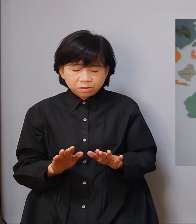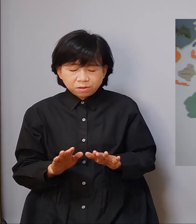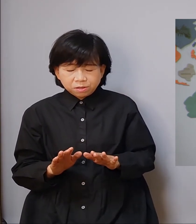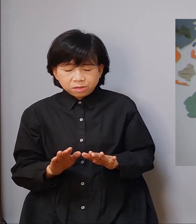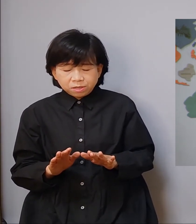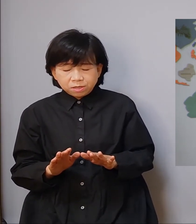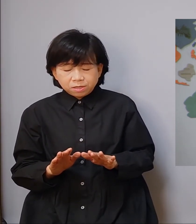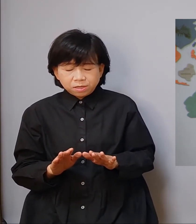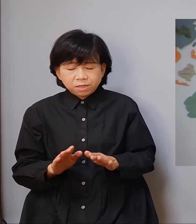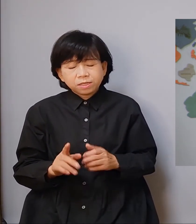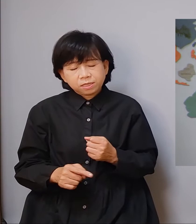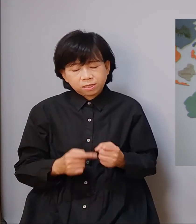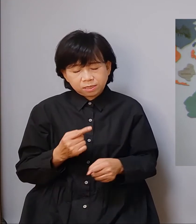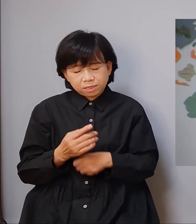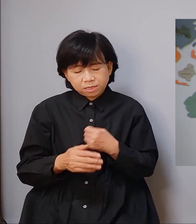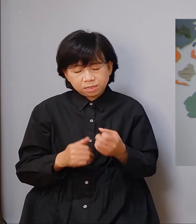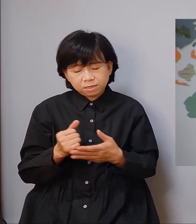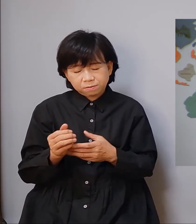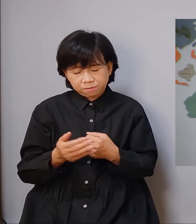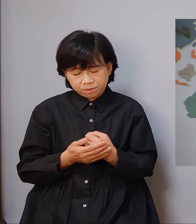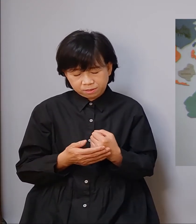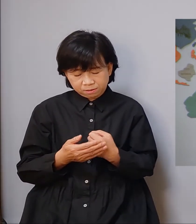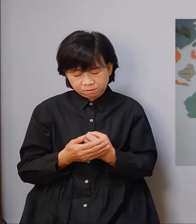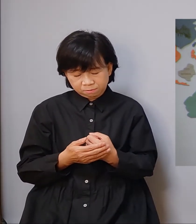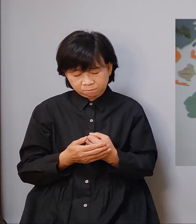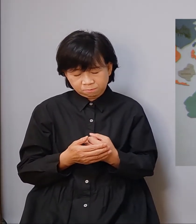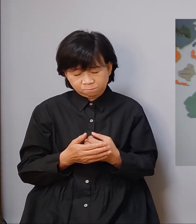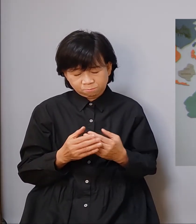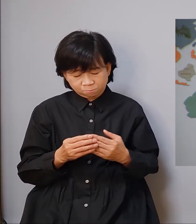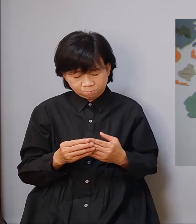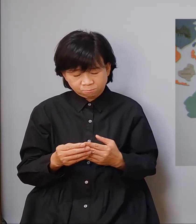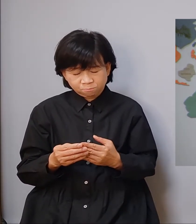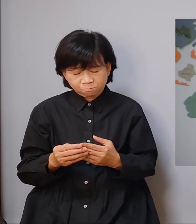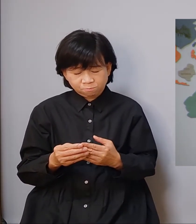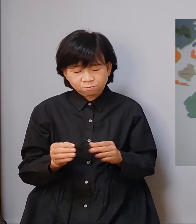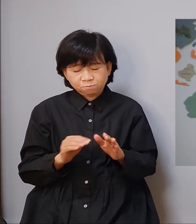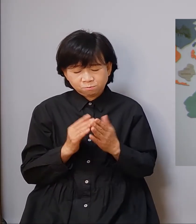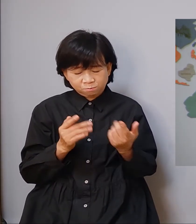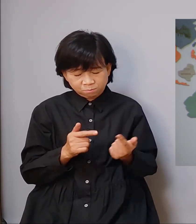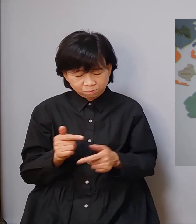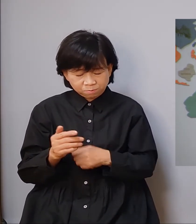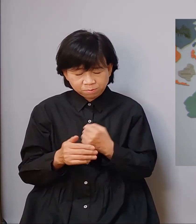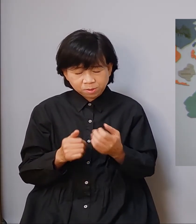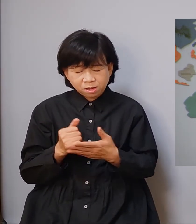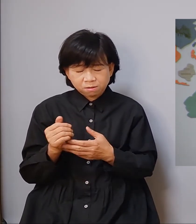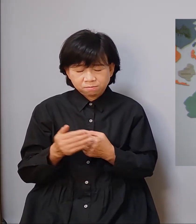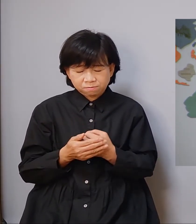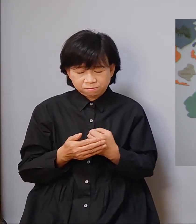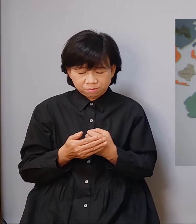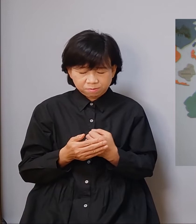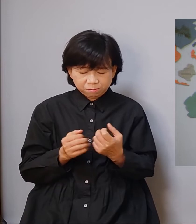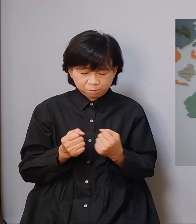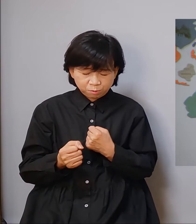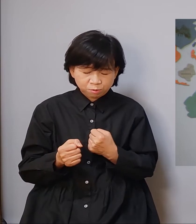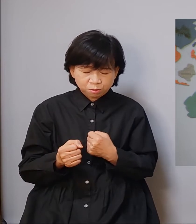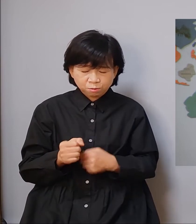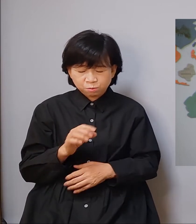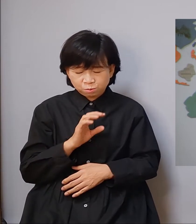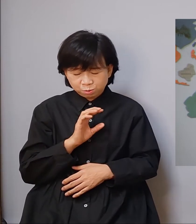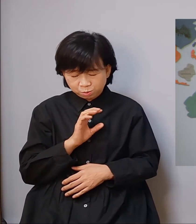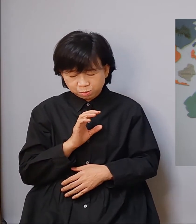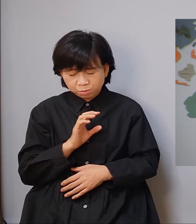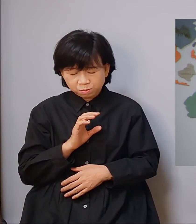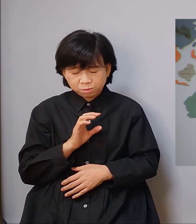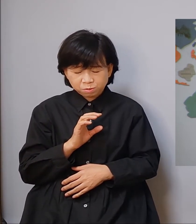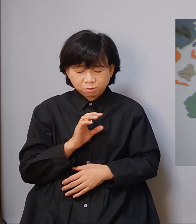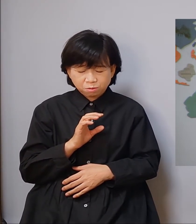하나님께서 우리를 이끌어 주시는데 여전히 불평하고